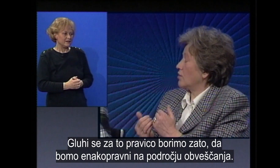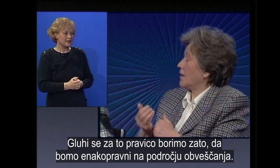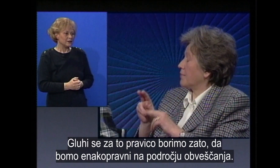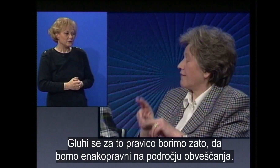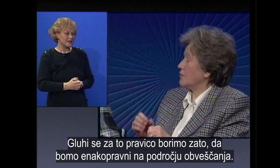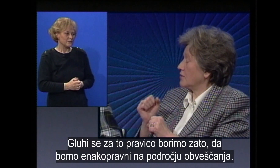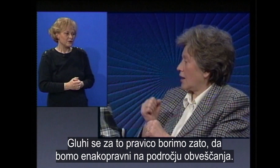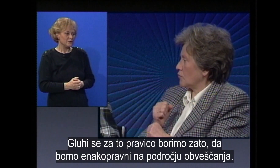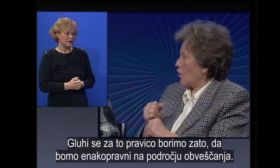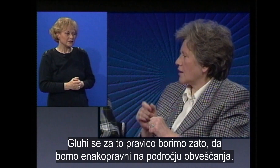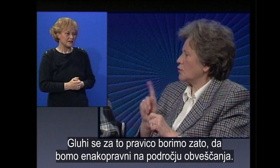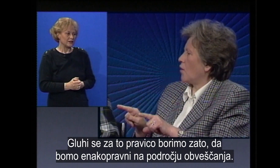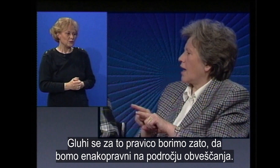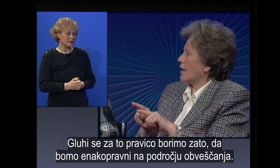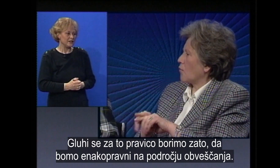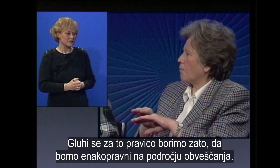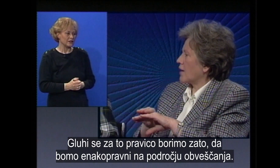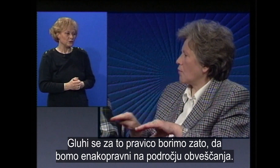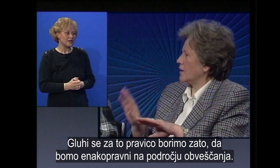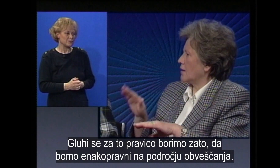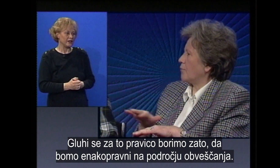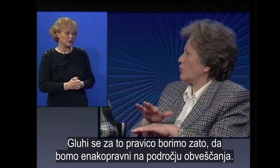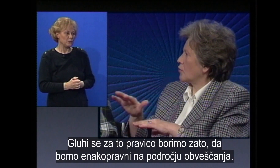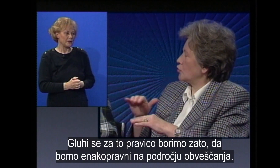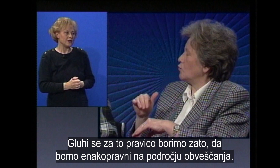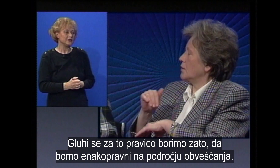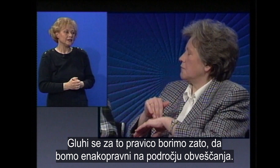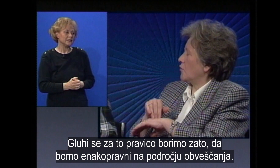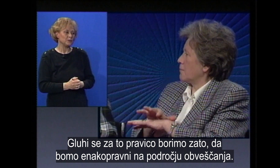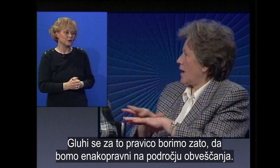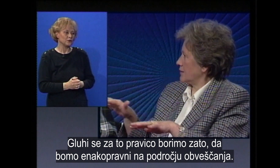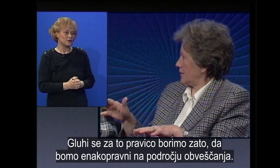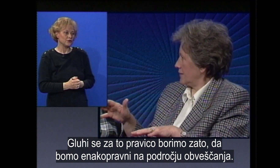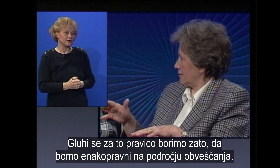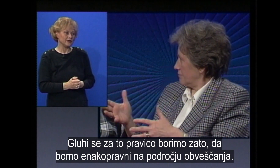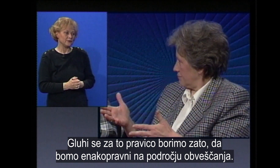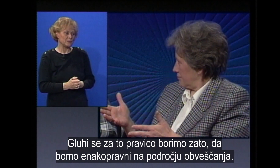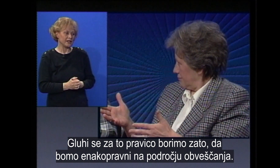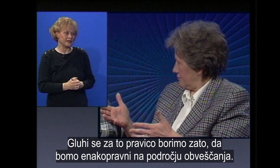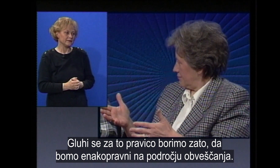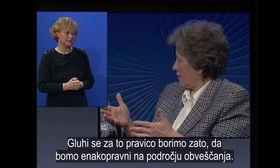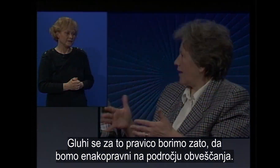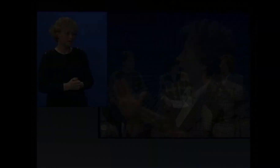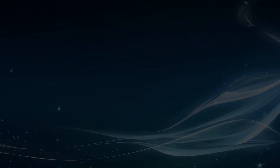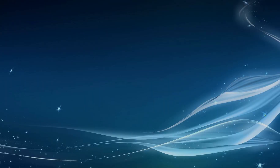Seveda, gluhi se borimo za to pravico, zato da smo enakopravni na področju informiranja.